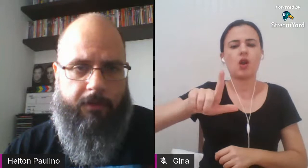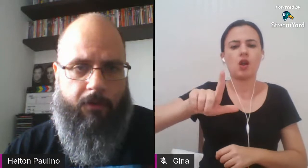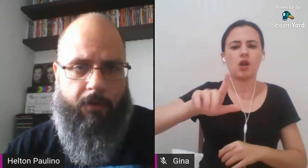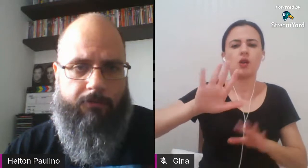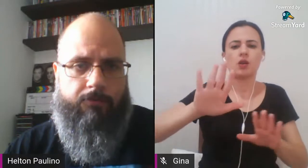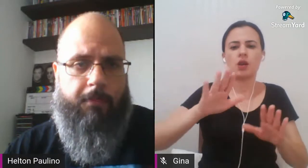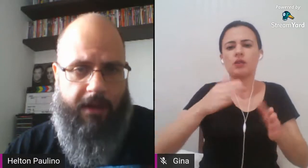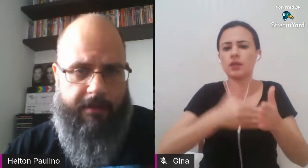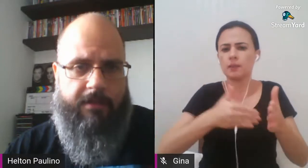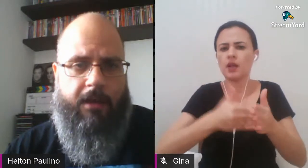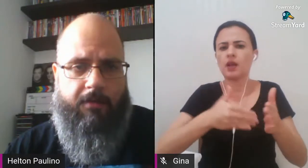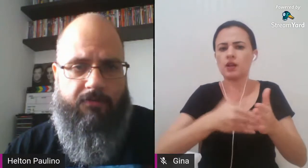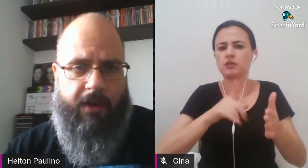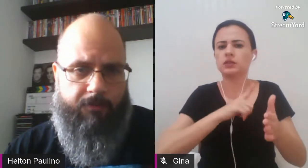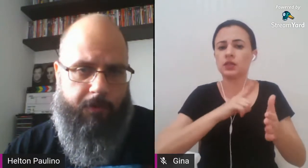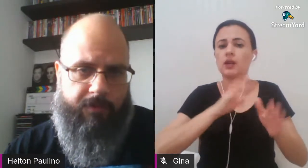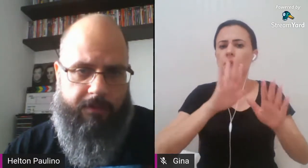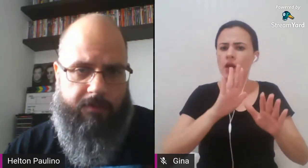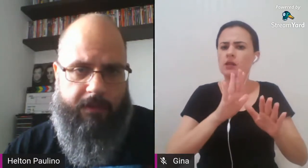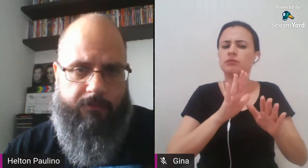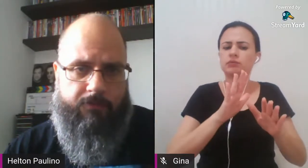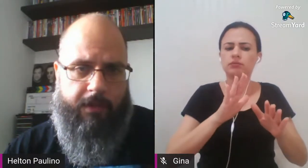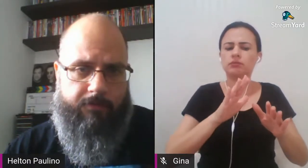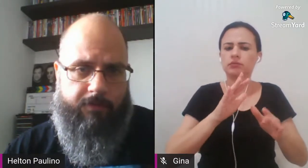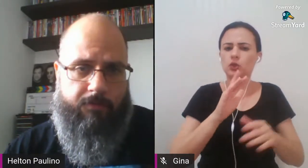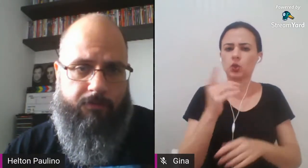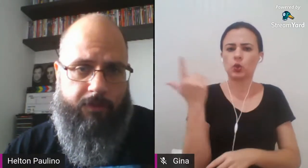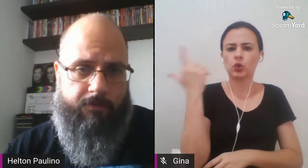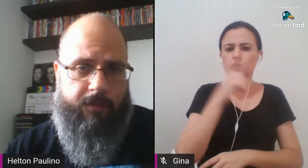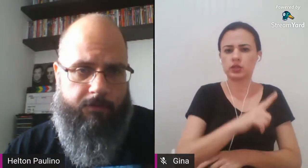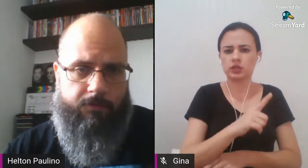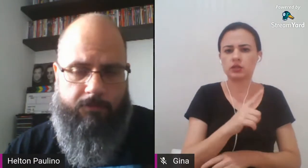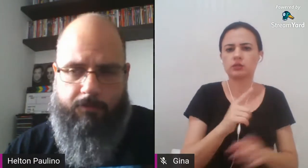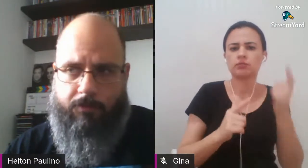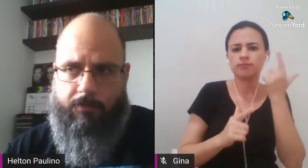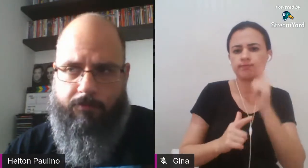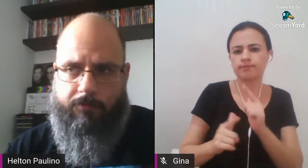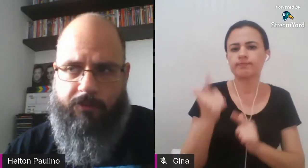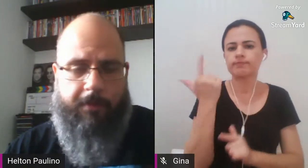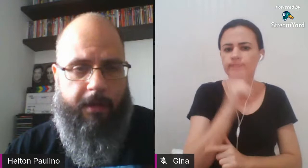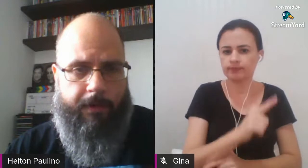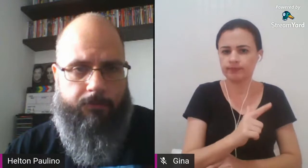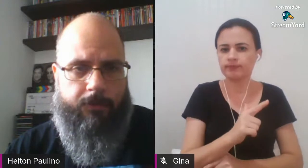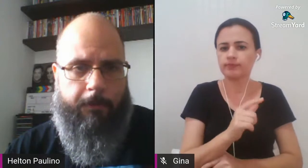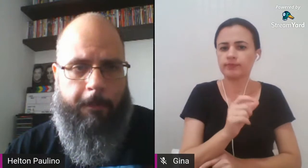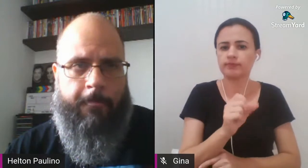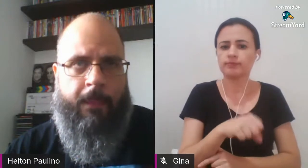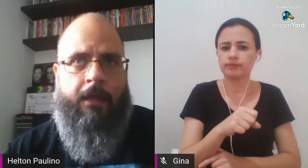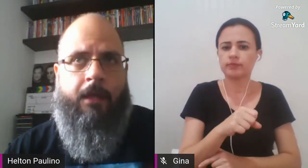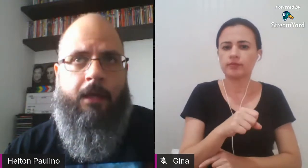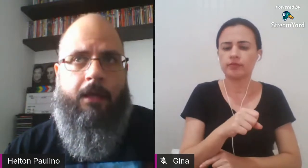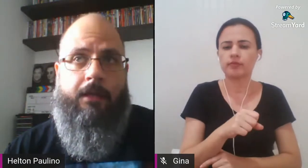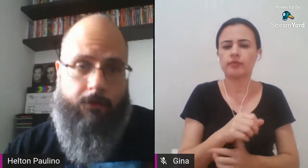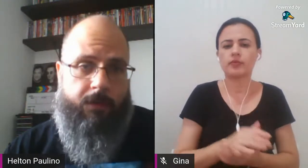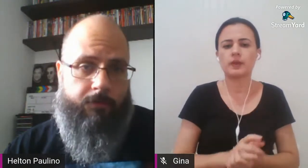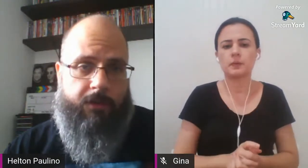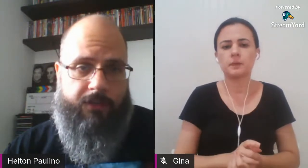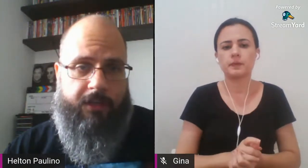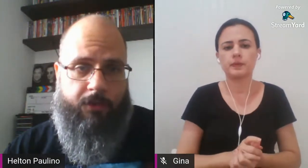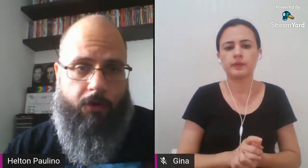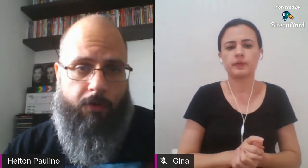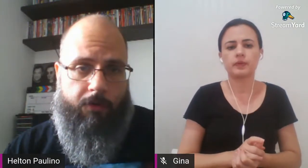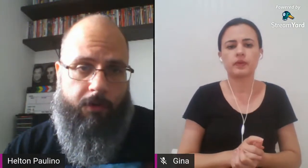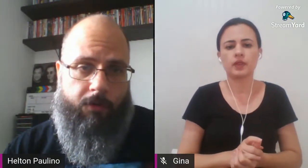pelos meios tecnológicos, mas vários processos artísticos eram desenvolvidos e com extrema repercussão. E